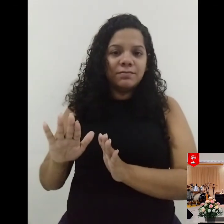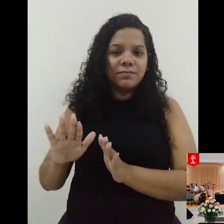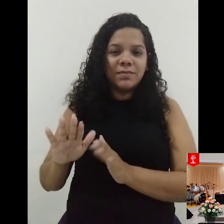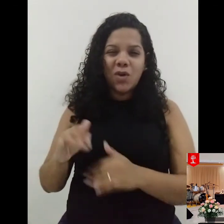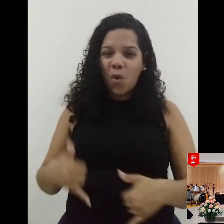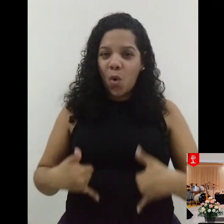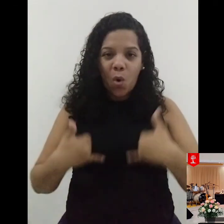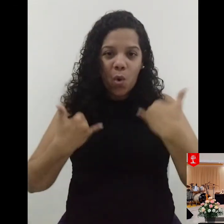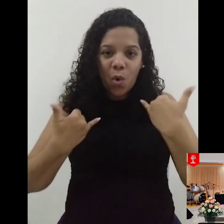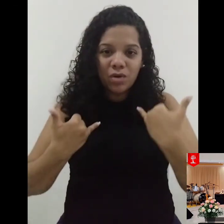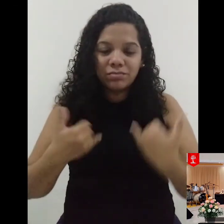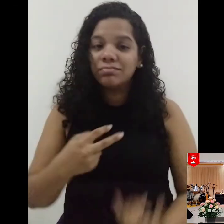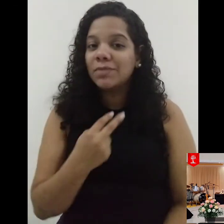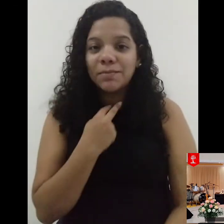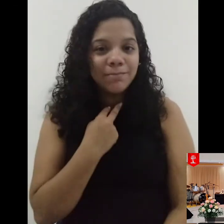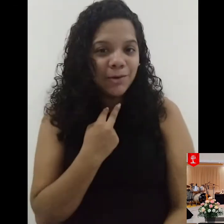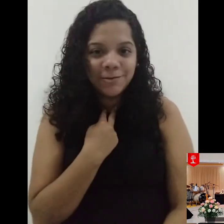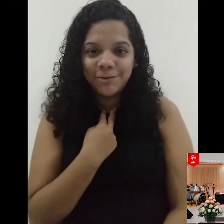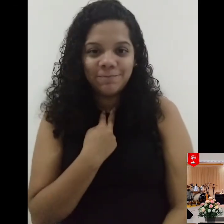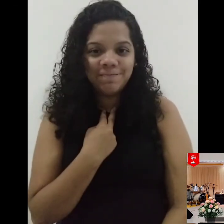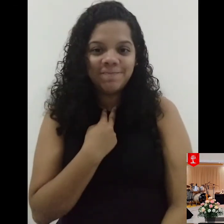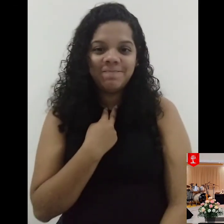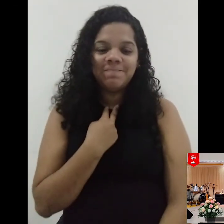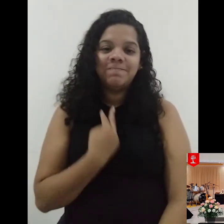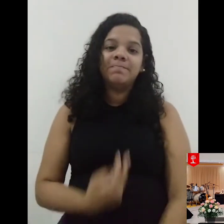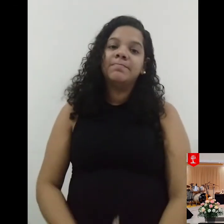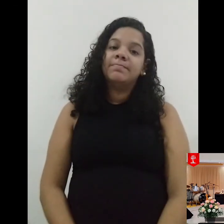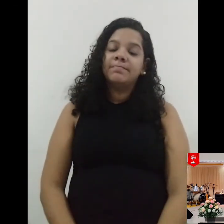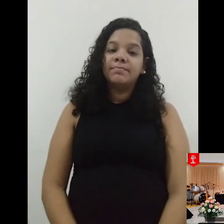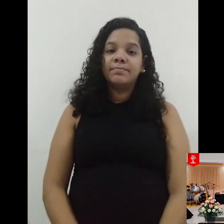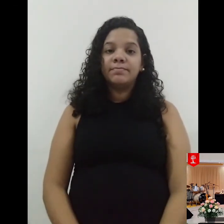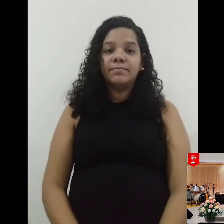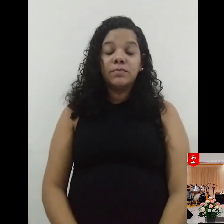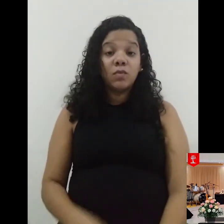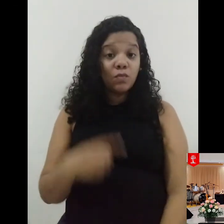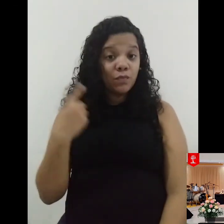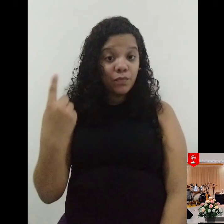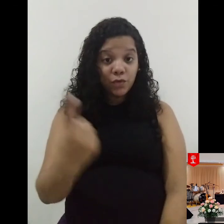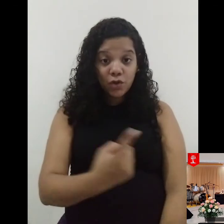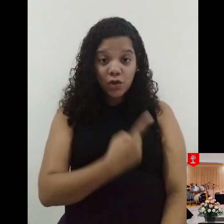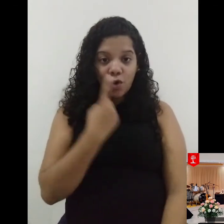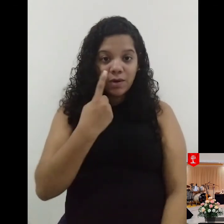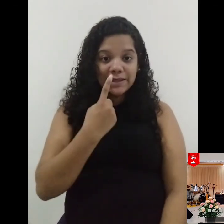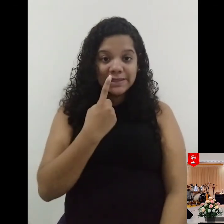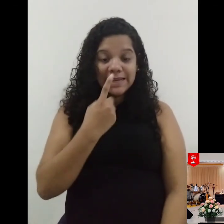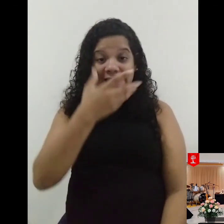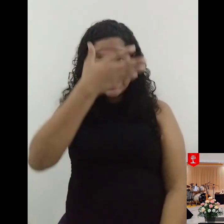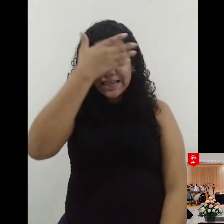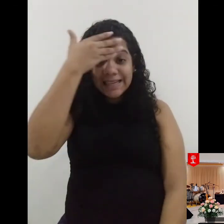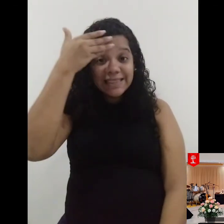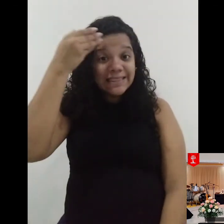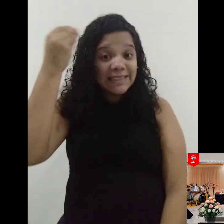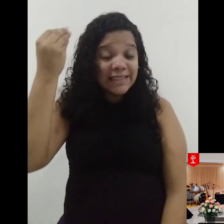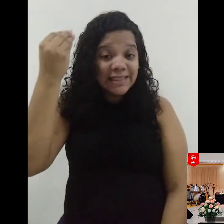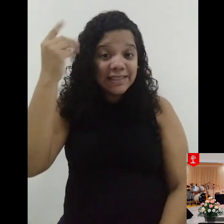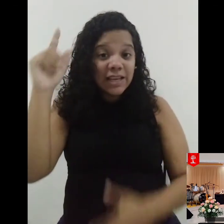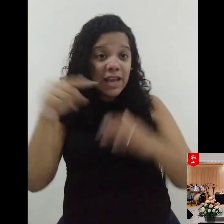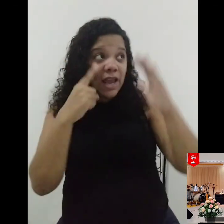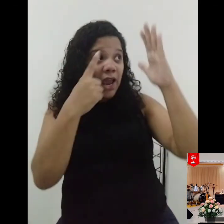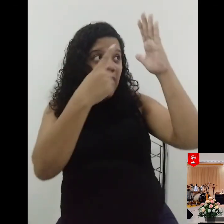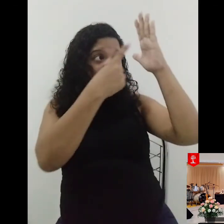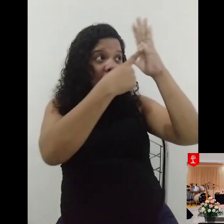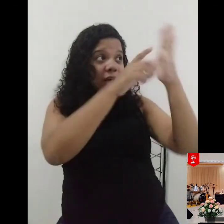considerando sempre que o que somos e o que temos é fruto da sua misericórdia. Por